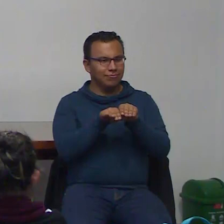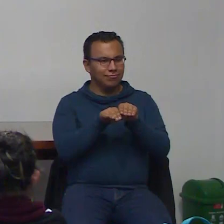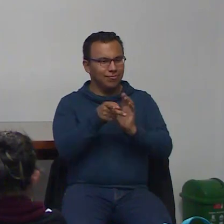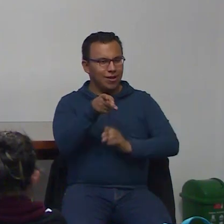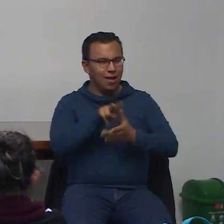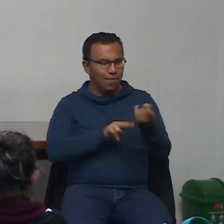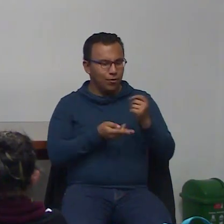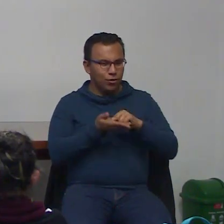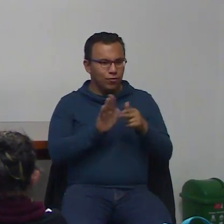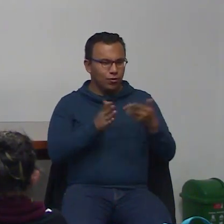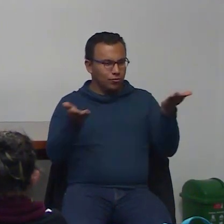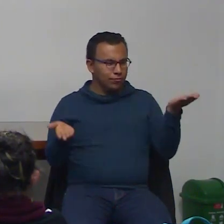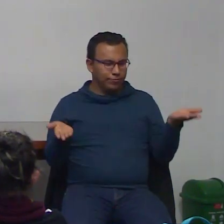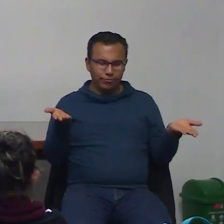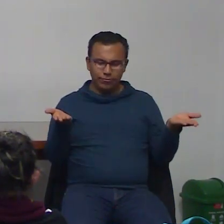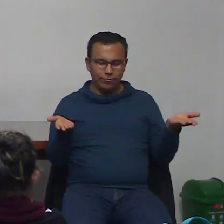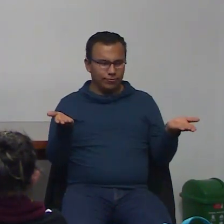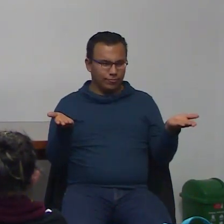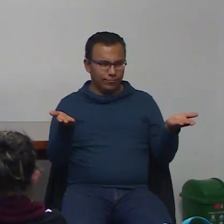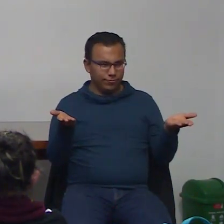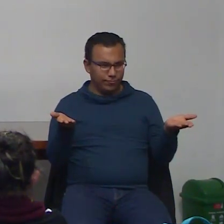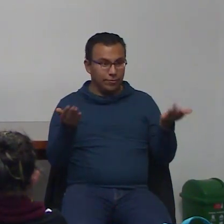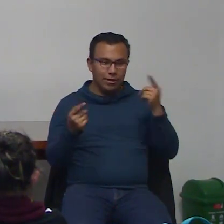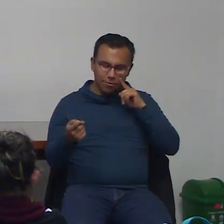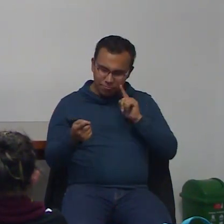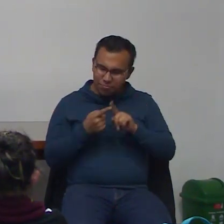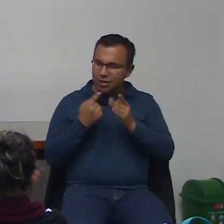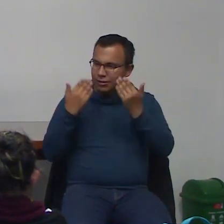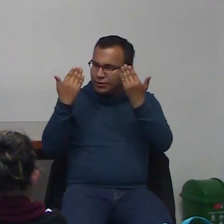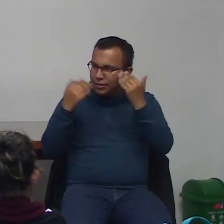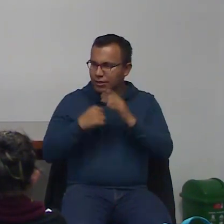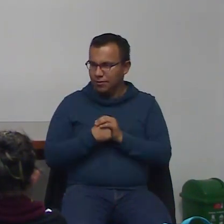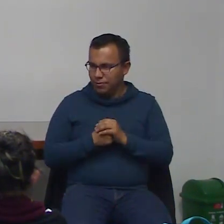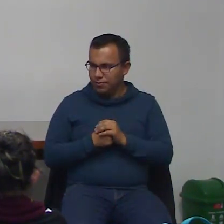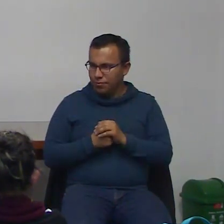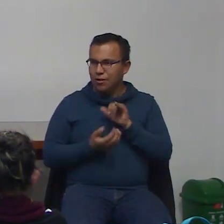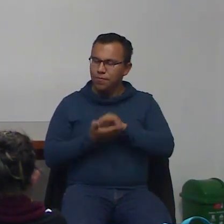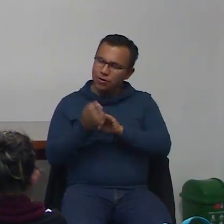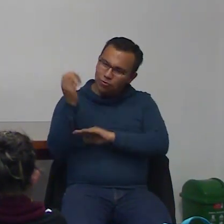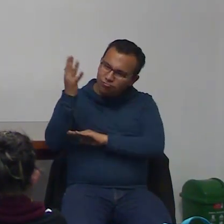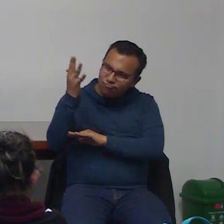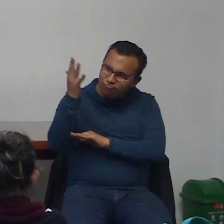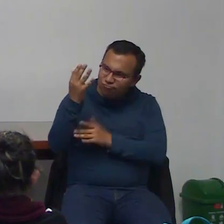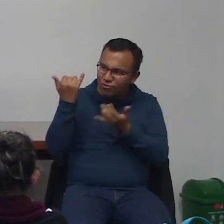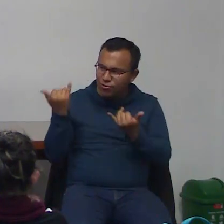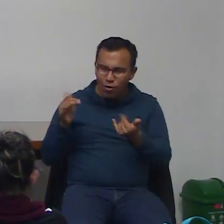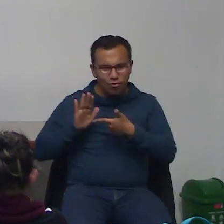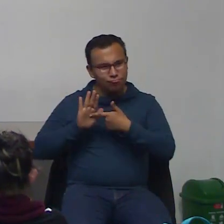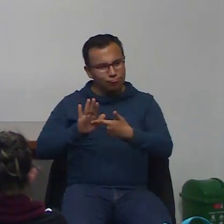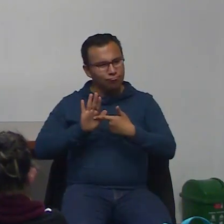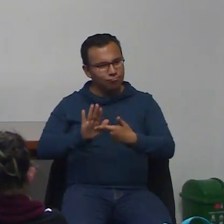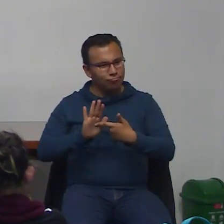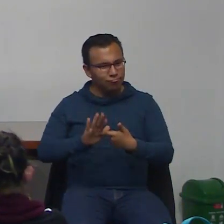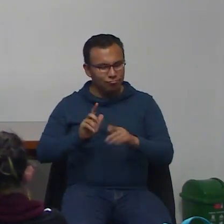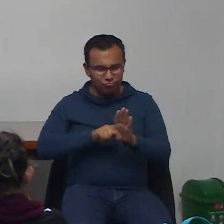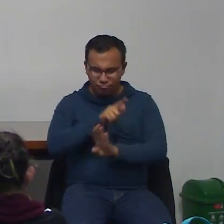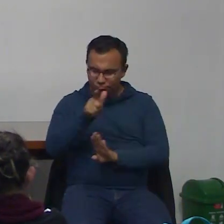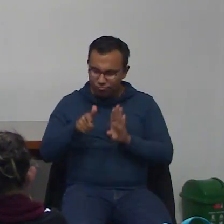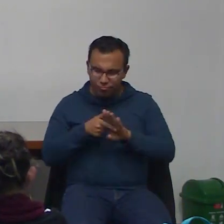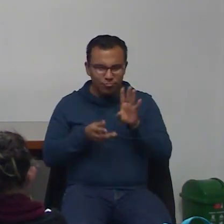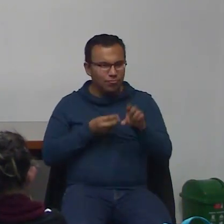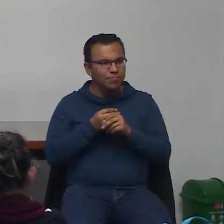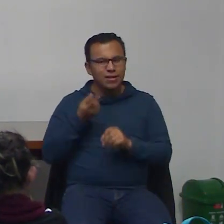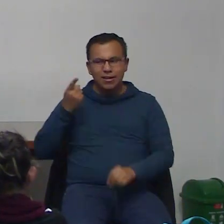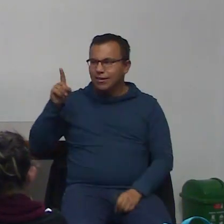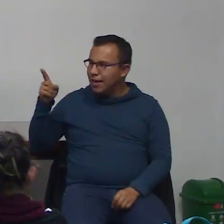Buscar una balanza frente a eso Entonces digamos que eso es también la idea de un poquitico La charla que quiero hacerles y entregarles hoy y entregarles un poco de